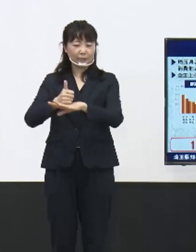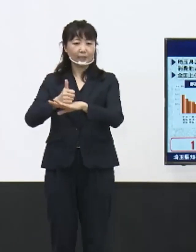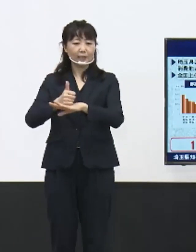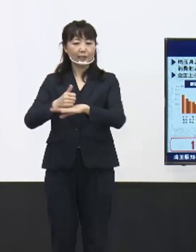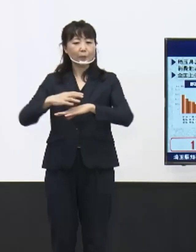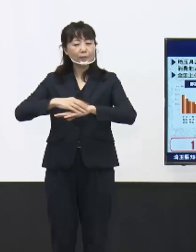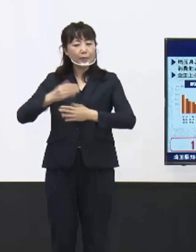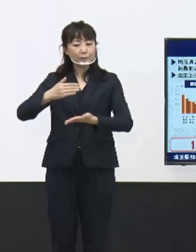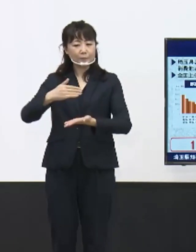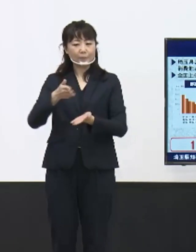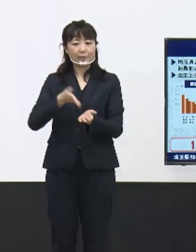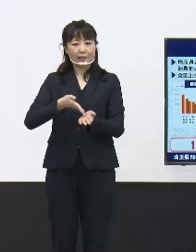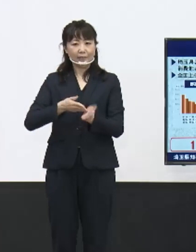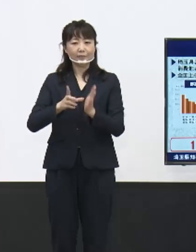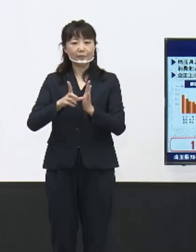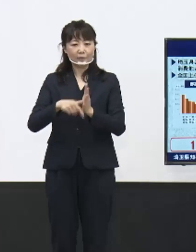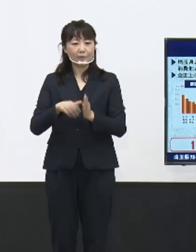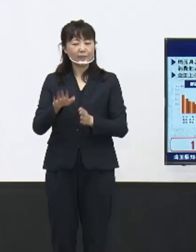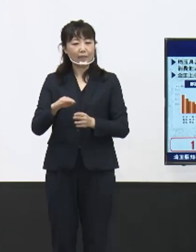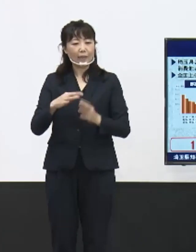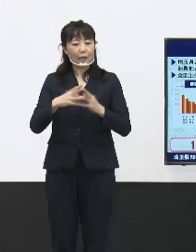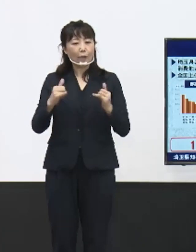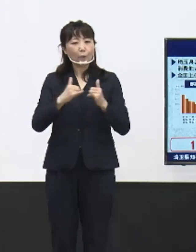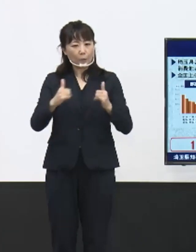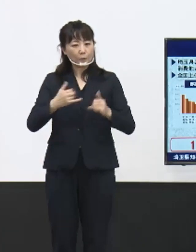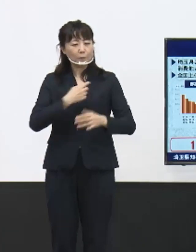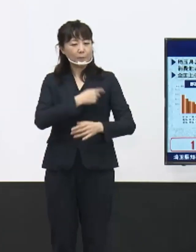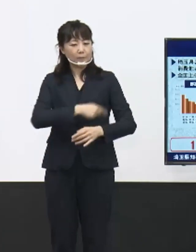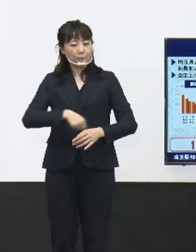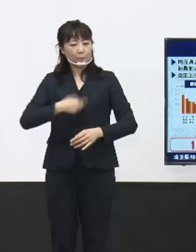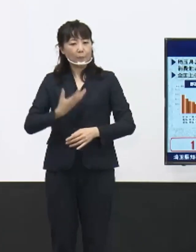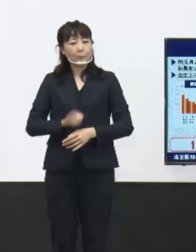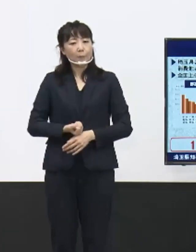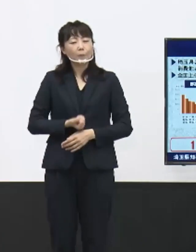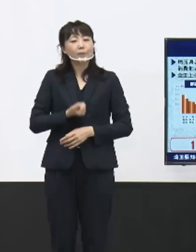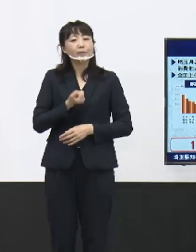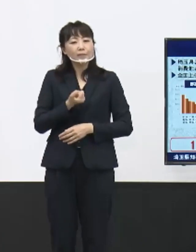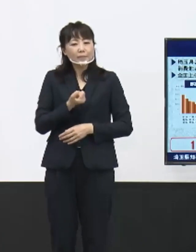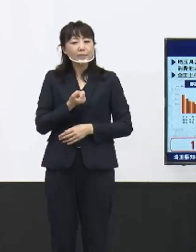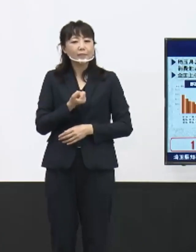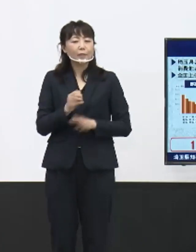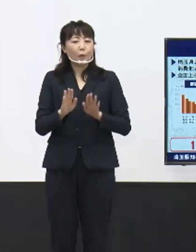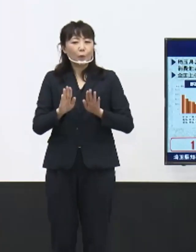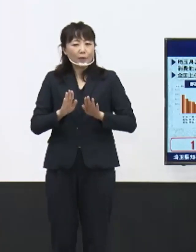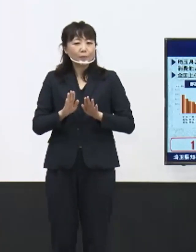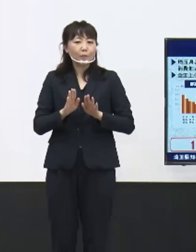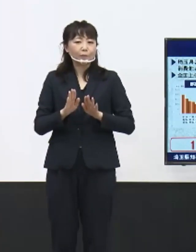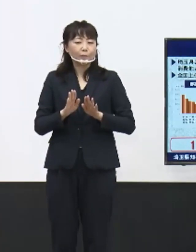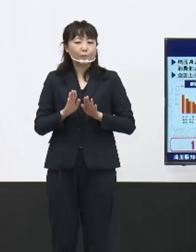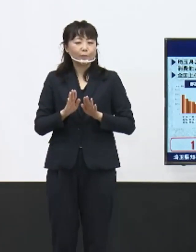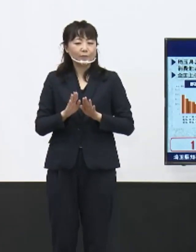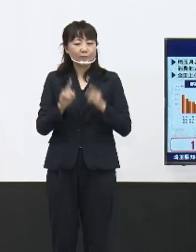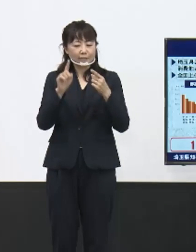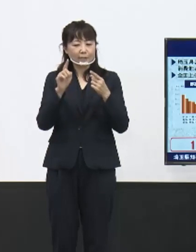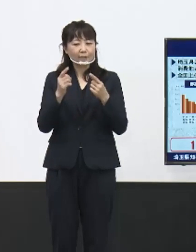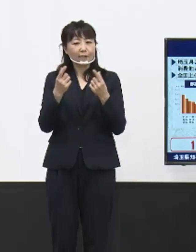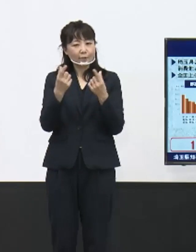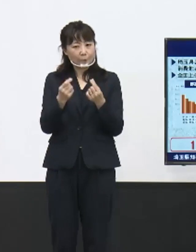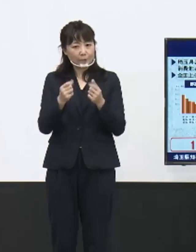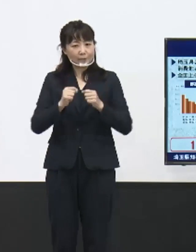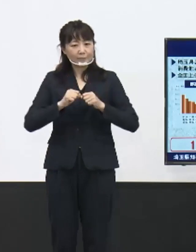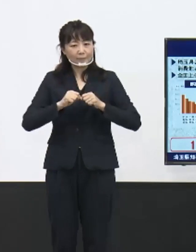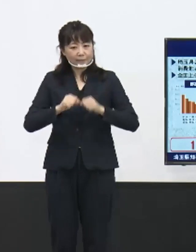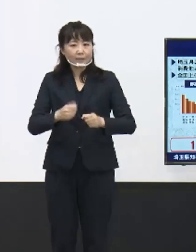声を真摯に受け止めて信頼と共感を得られる政治とおっしゃいましたので、こういった声しっかりと県としても伝えていきたい